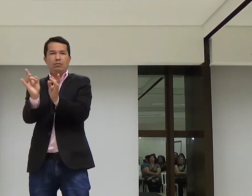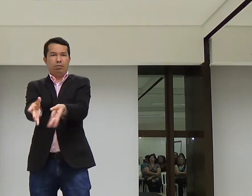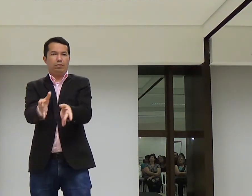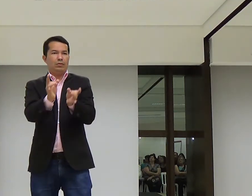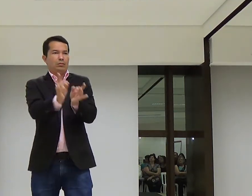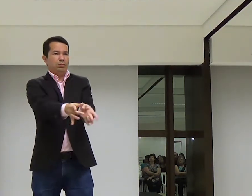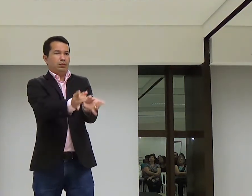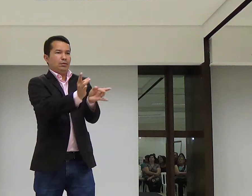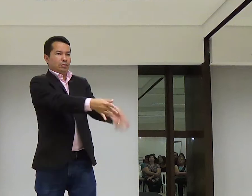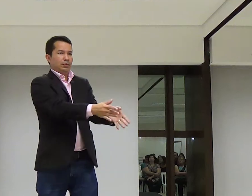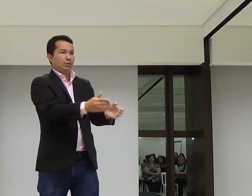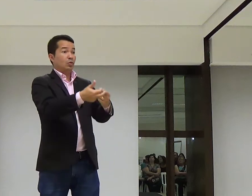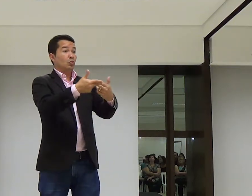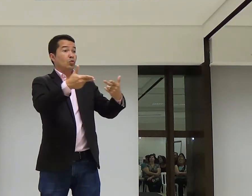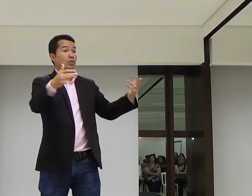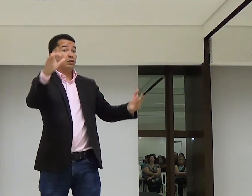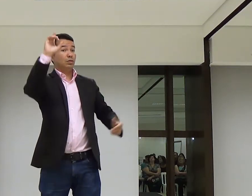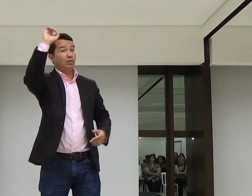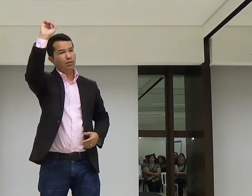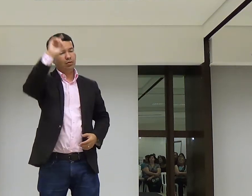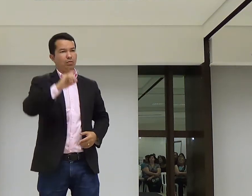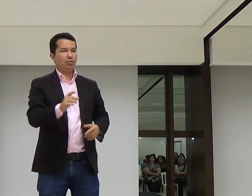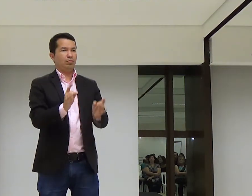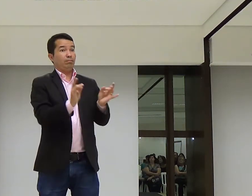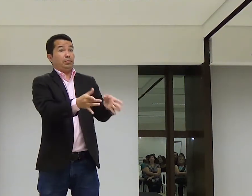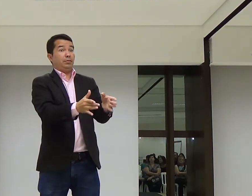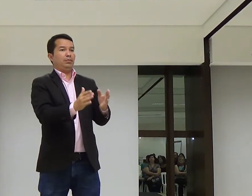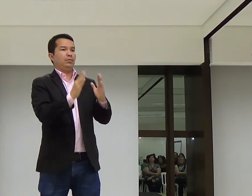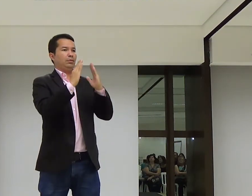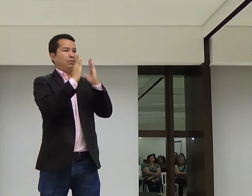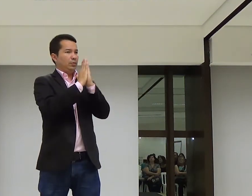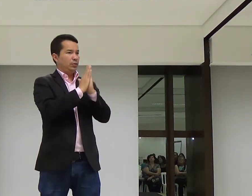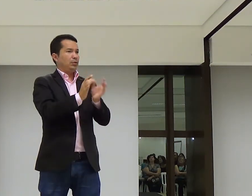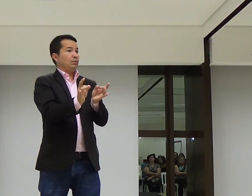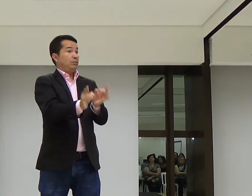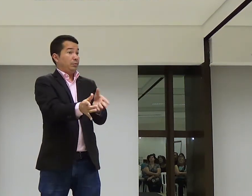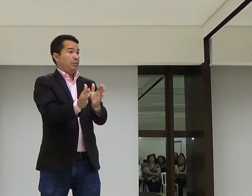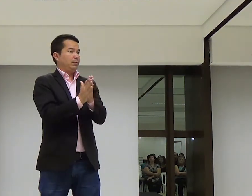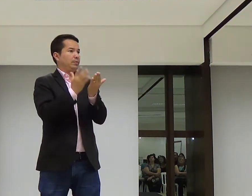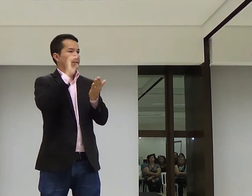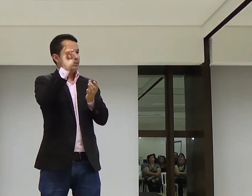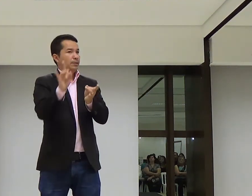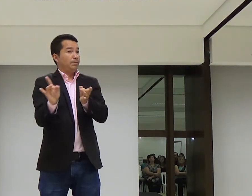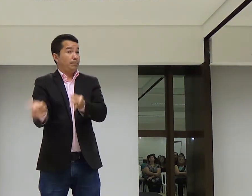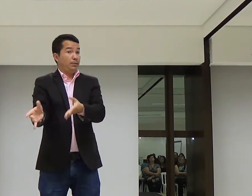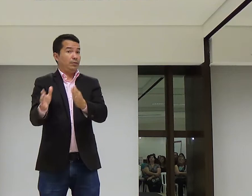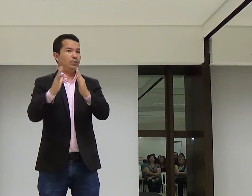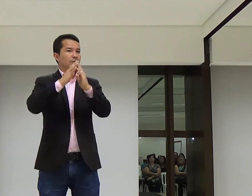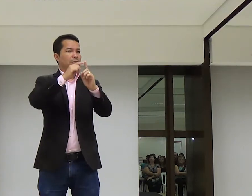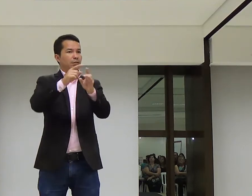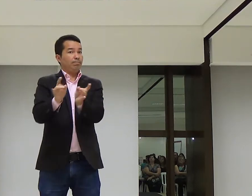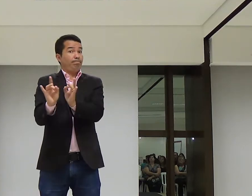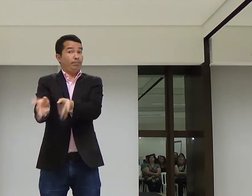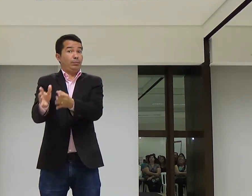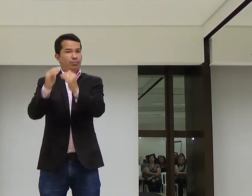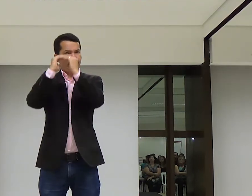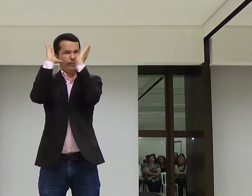casa mais firmada em areia. E elas abandonam tudo. Abandonam a